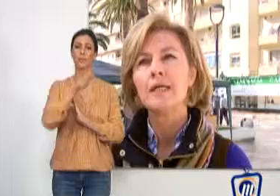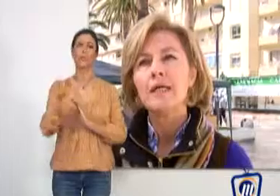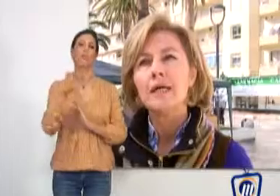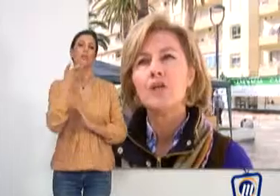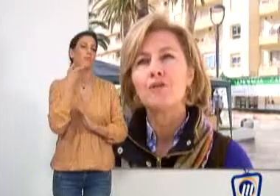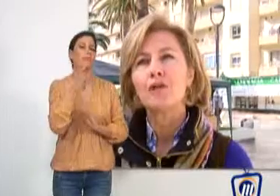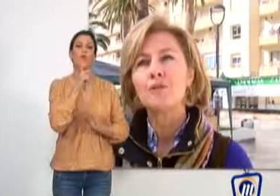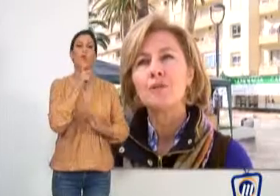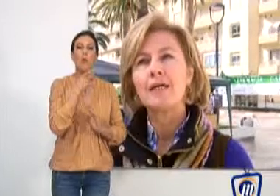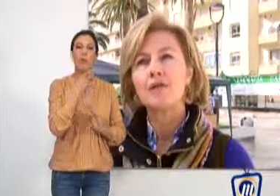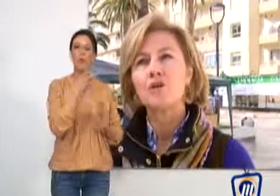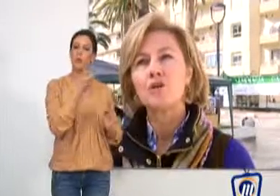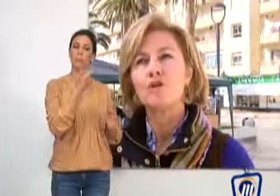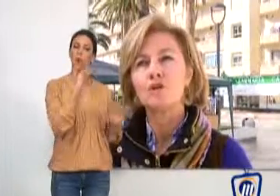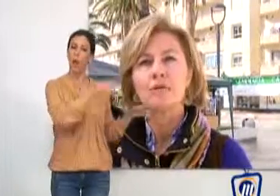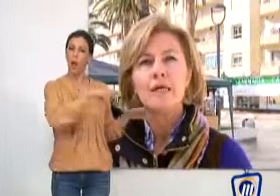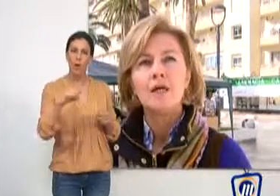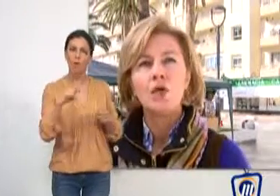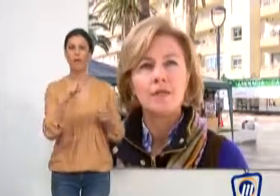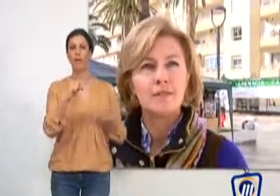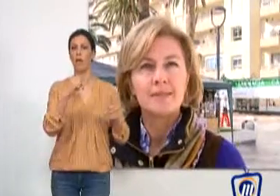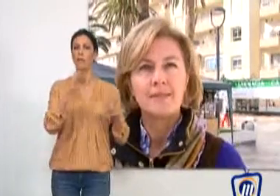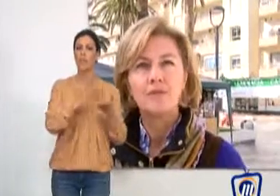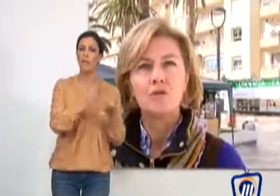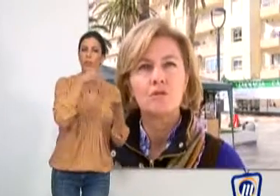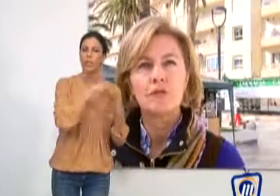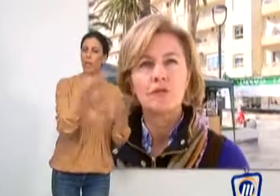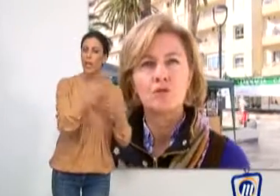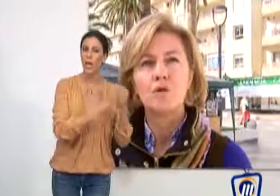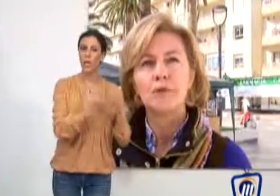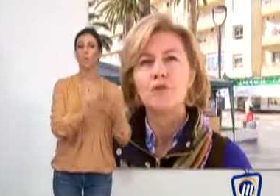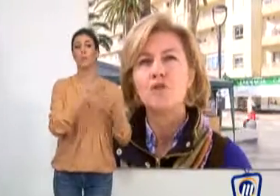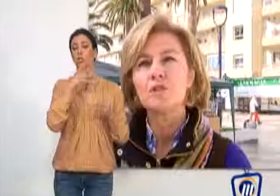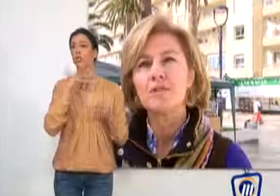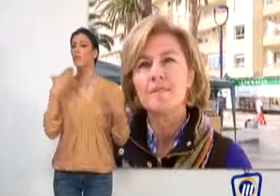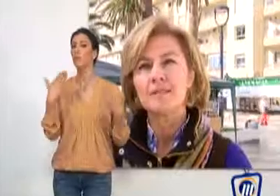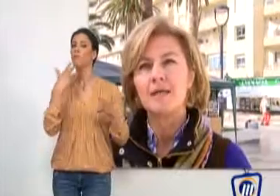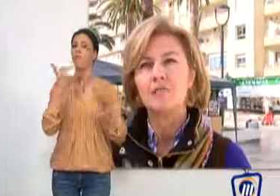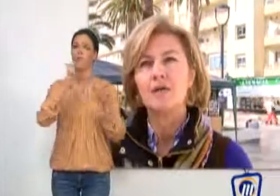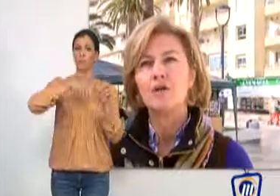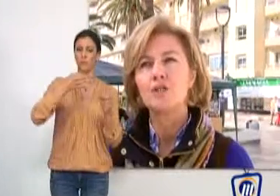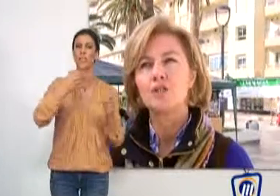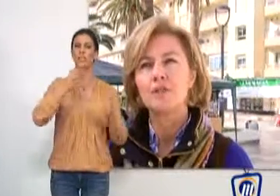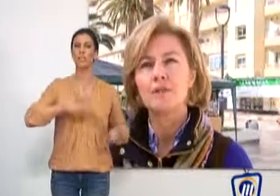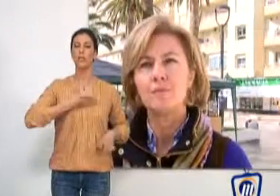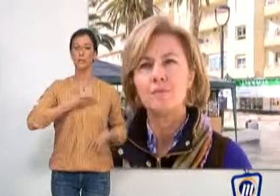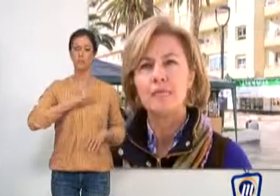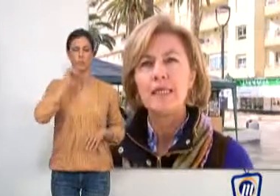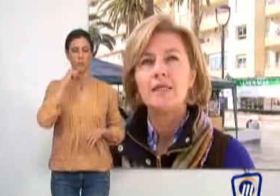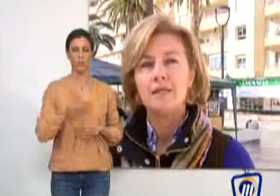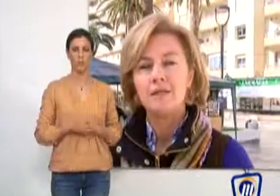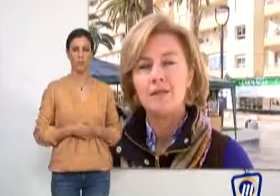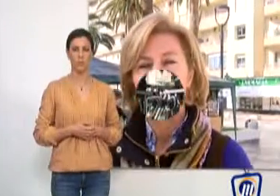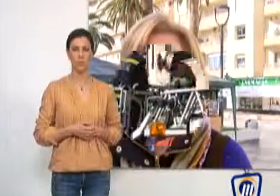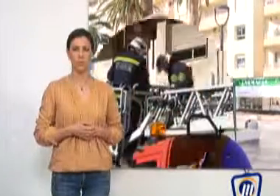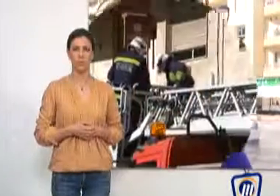el servicio que se le brinda en el centro de acogida de animales y agradeció la implicación del ayuntamiento en esta materia